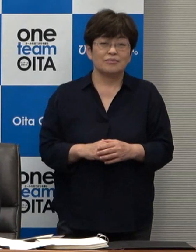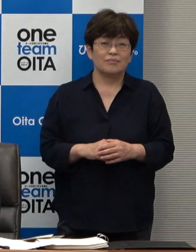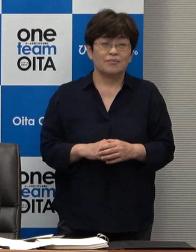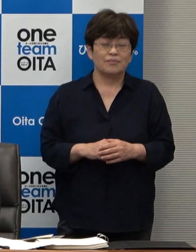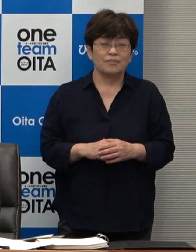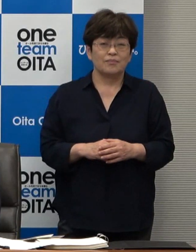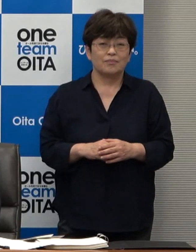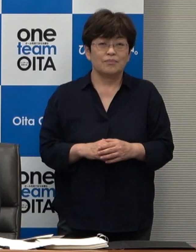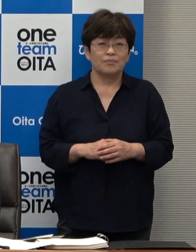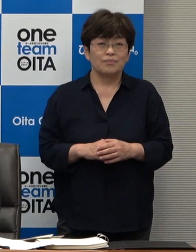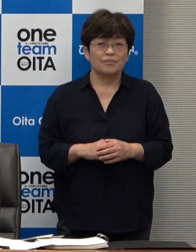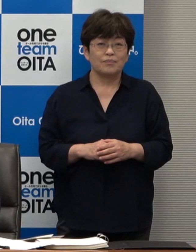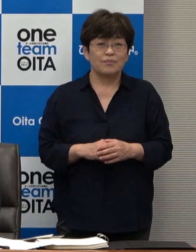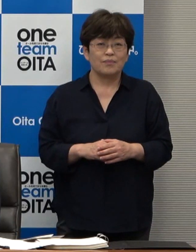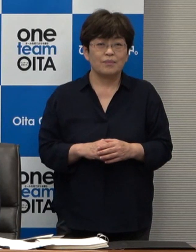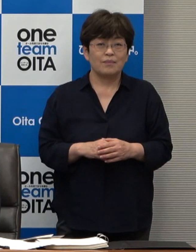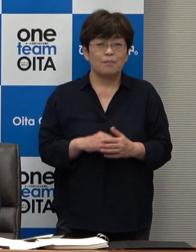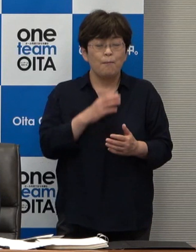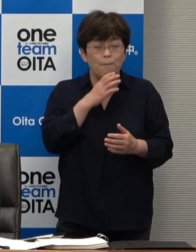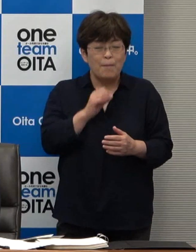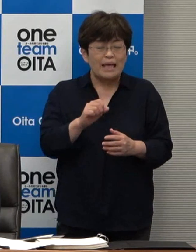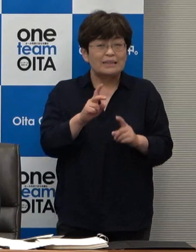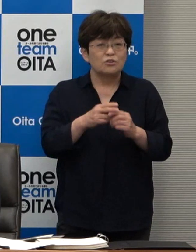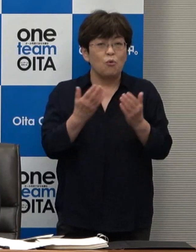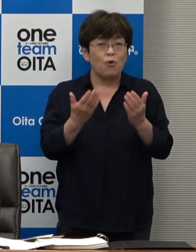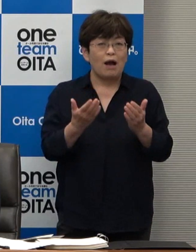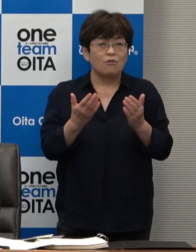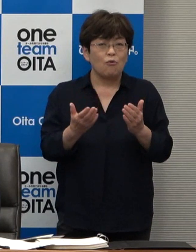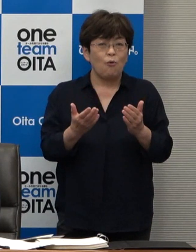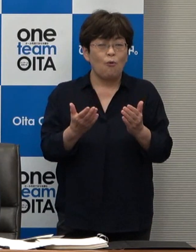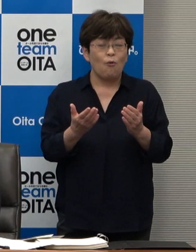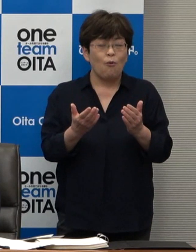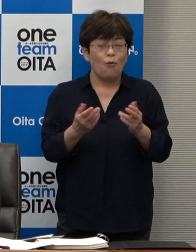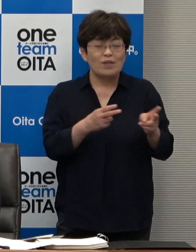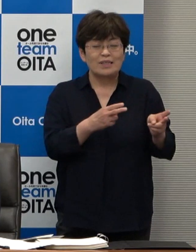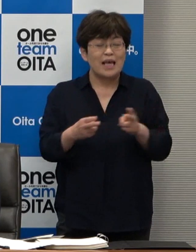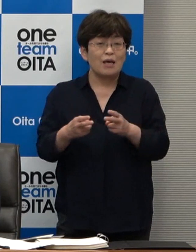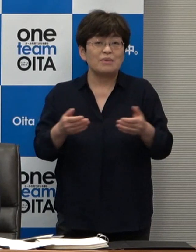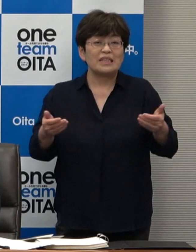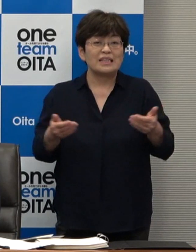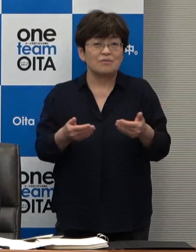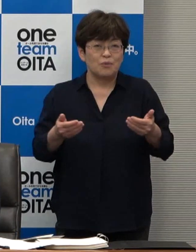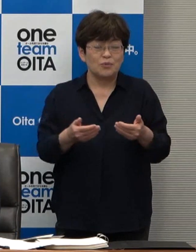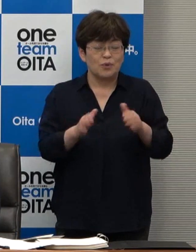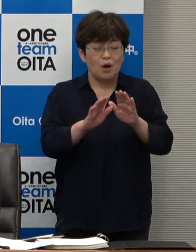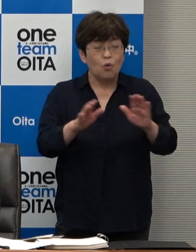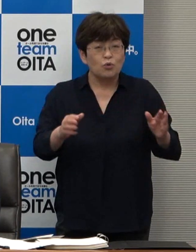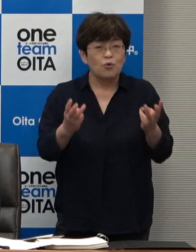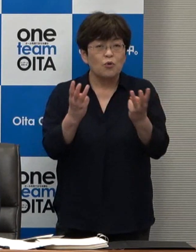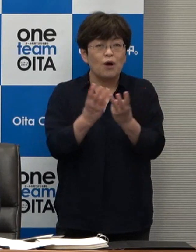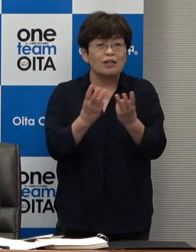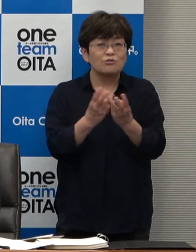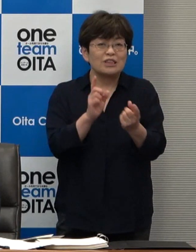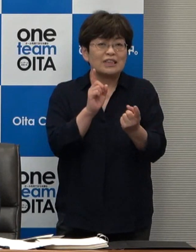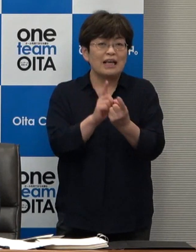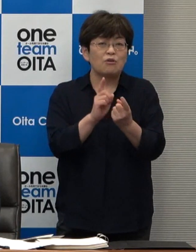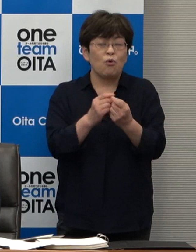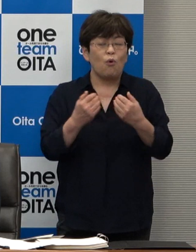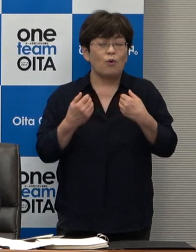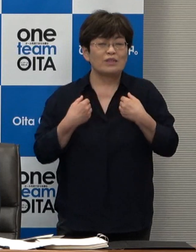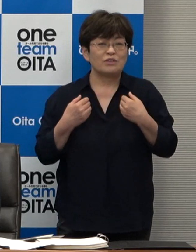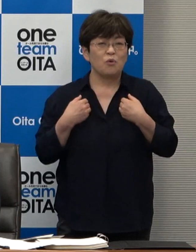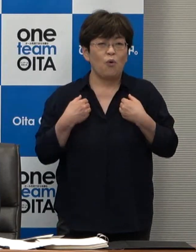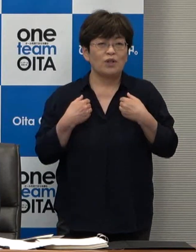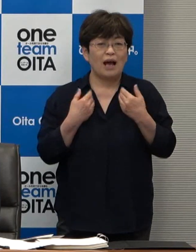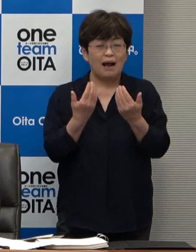その下、明治小学校施設整備事業では、児童数の増加に対応する必要があります明治小学校について、校舎